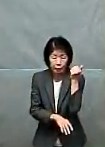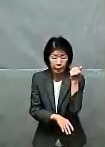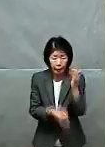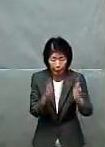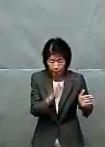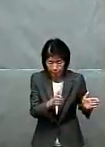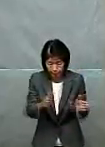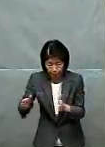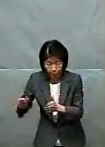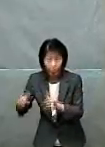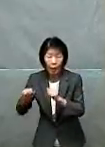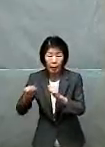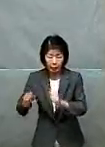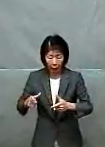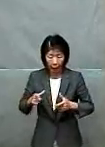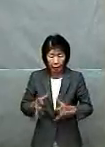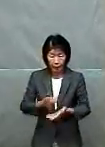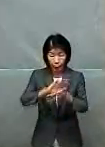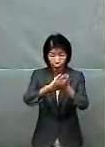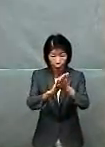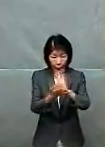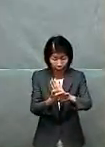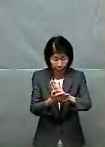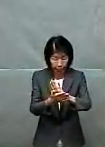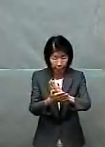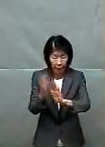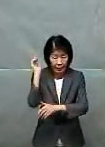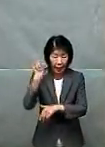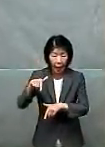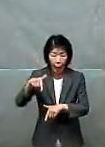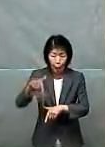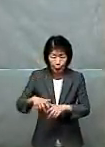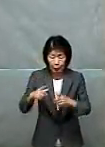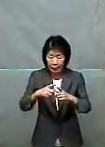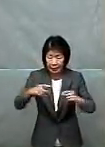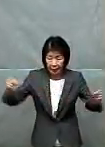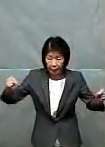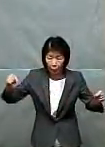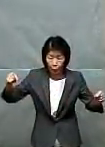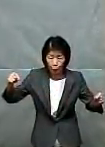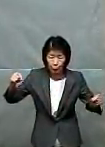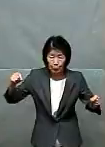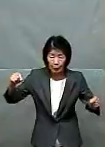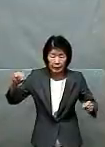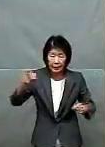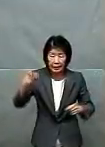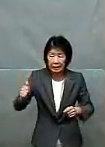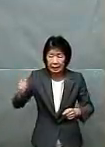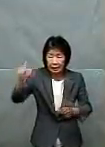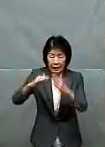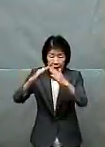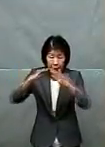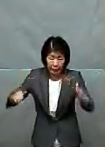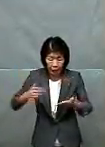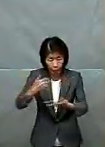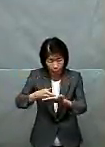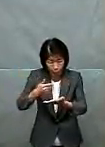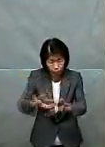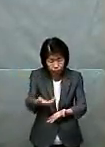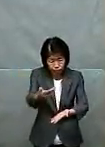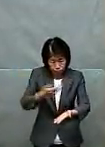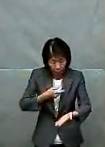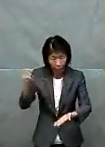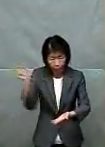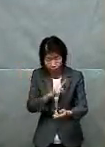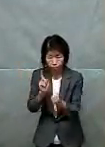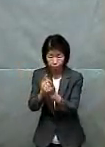を整えて、熊本県政府および全国知事会などの要請があった場合には速やかに対